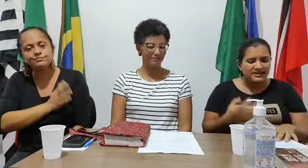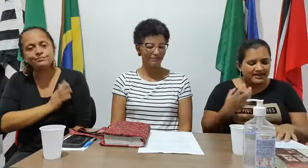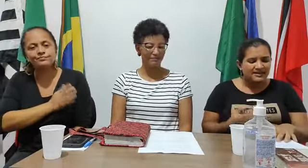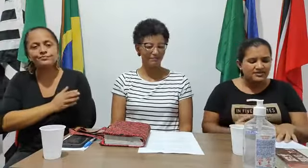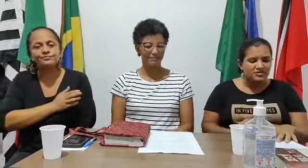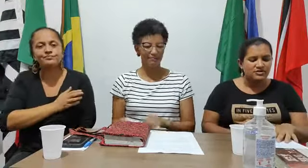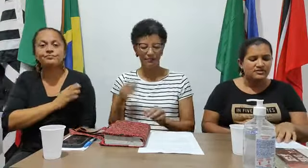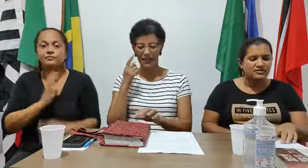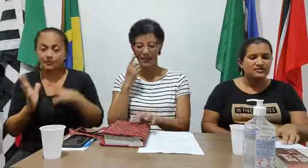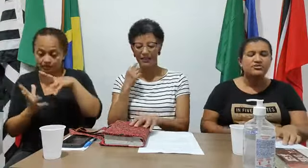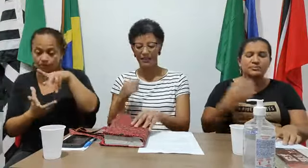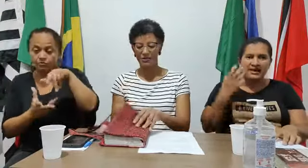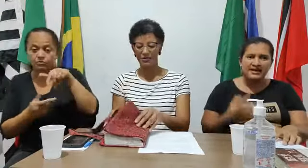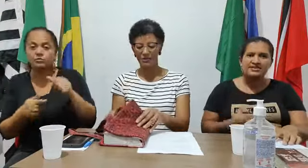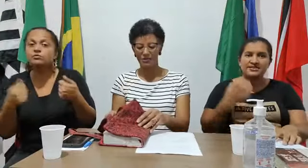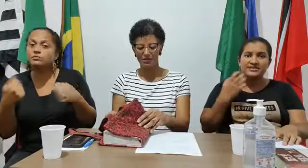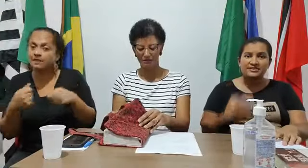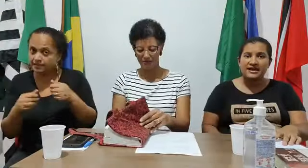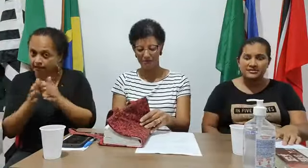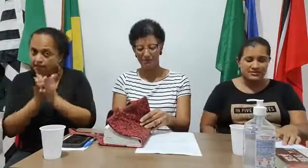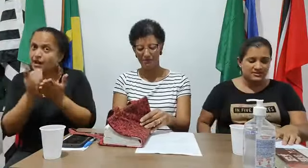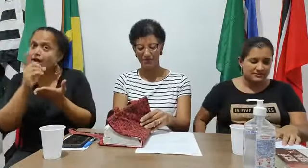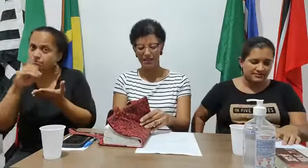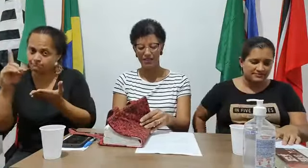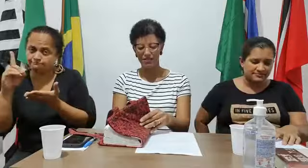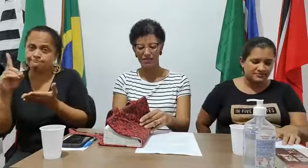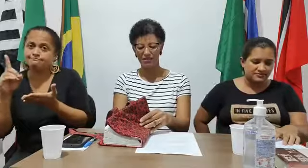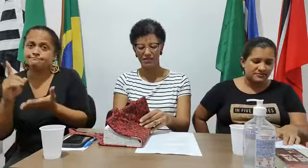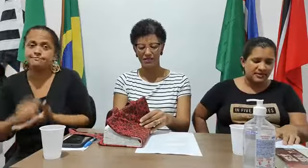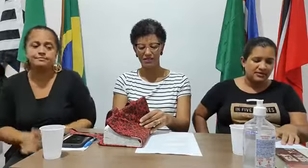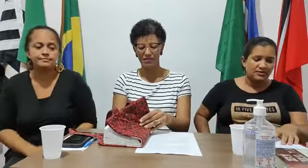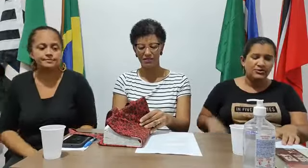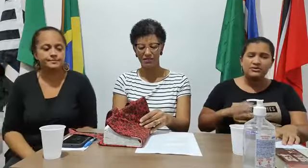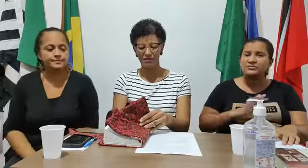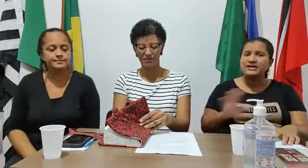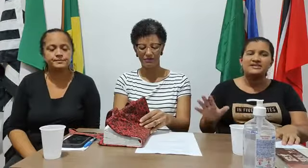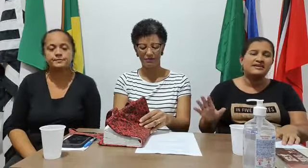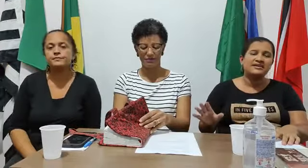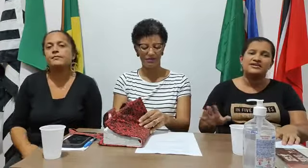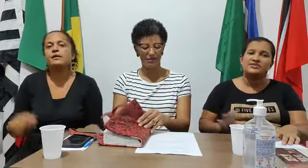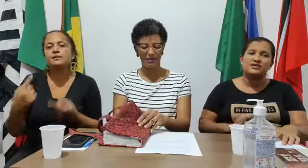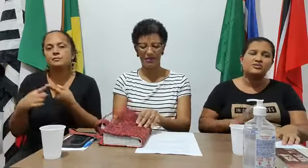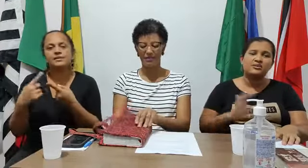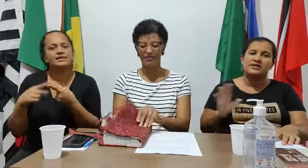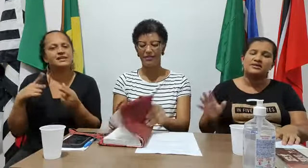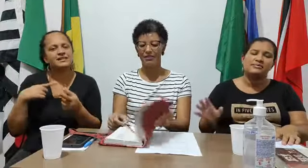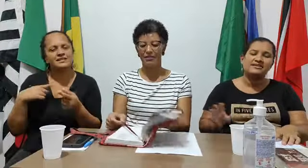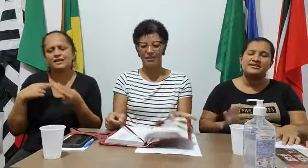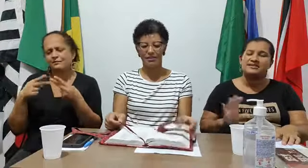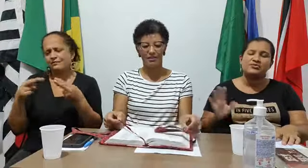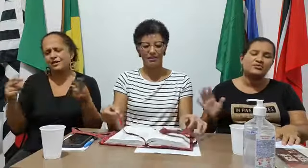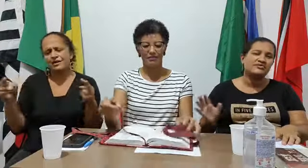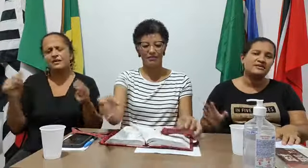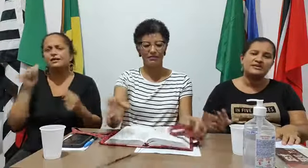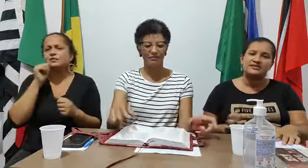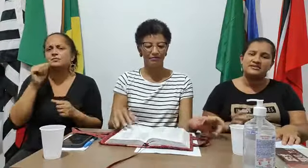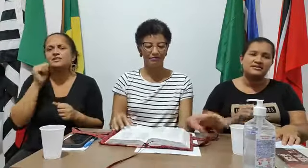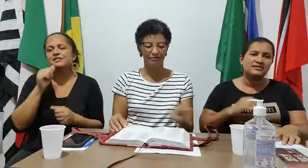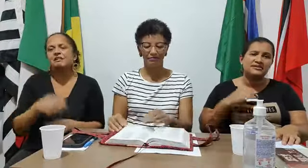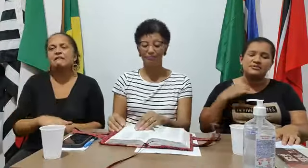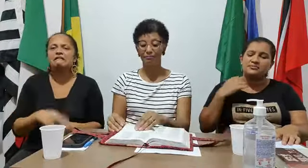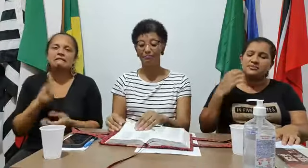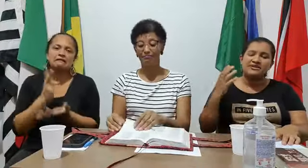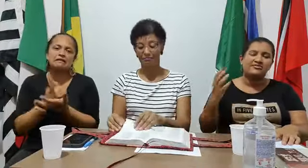mundo está carente de palavras sábias. Verdade. Porque o que mais tem é gente para atrasar a sua